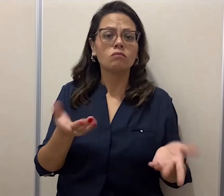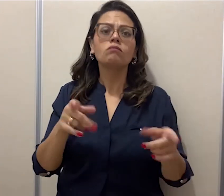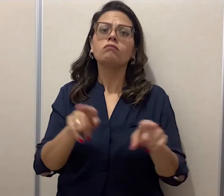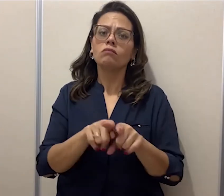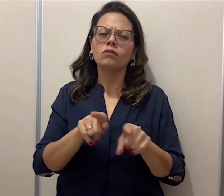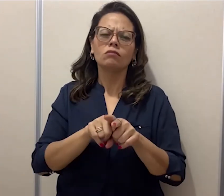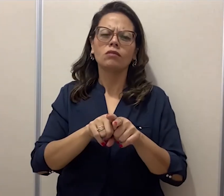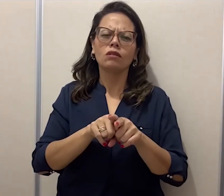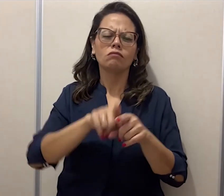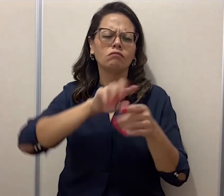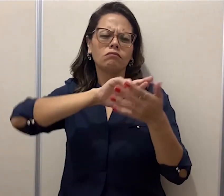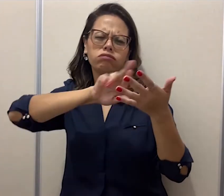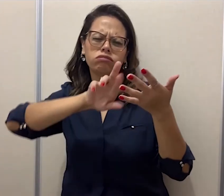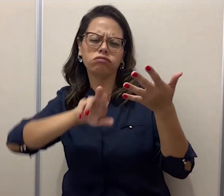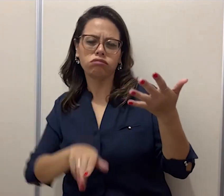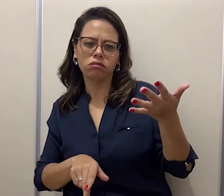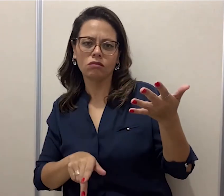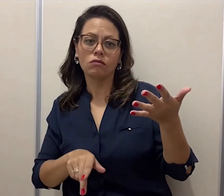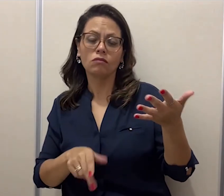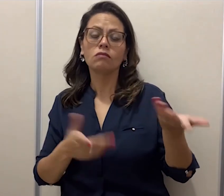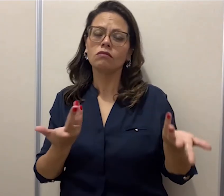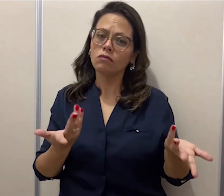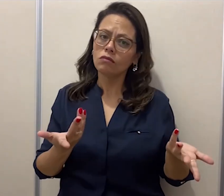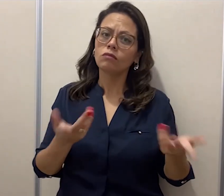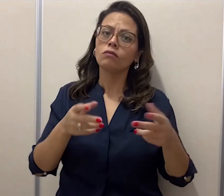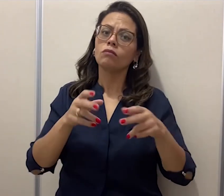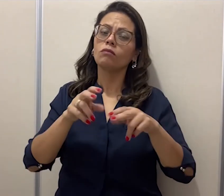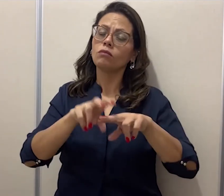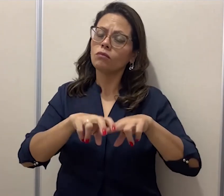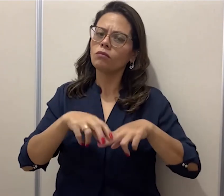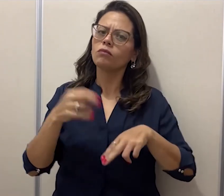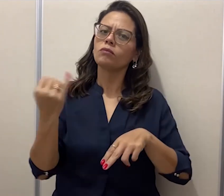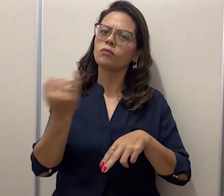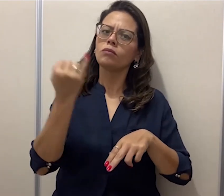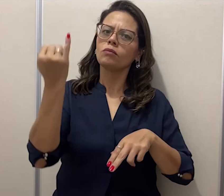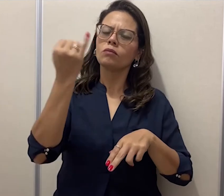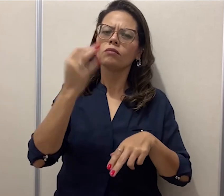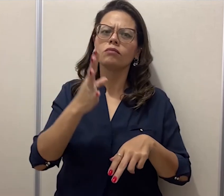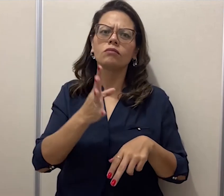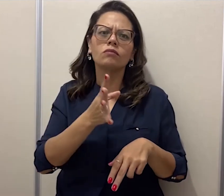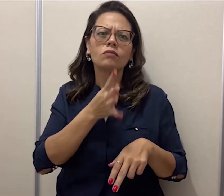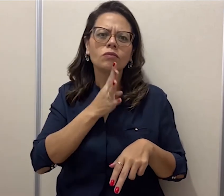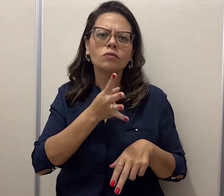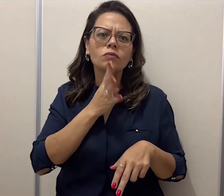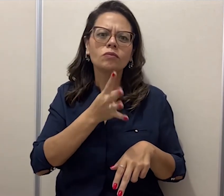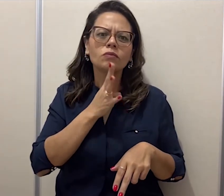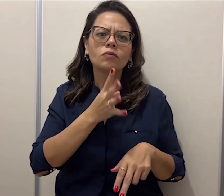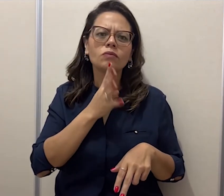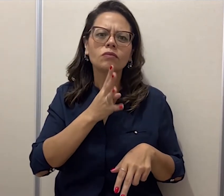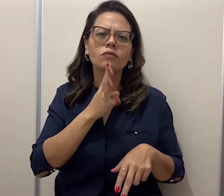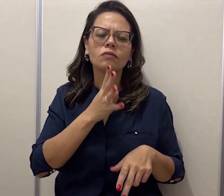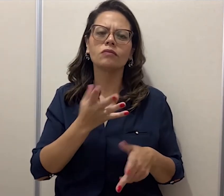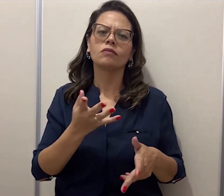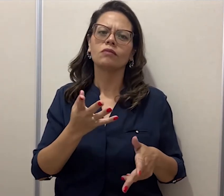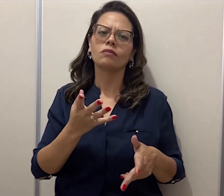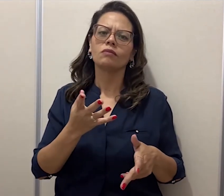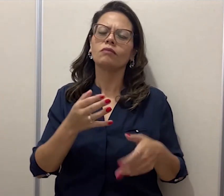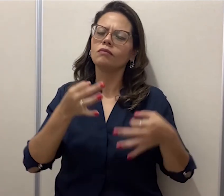questão do nível de estudo então são algumas características que a gente percebe que são importantes é ter